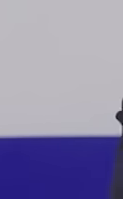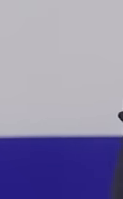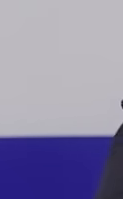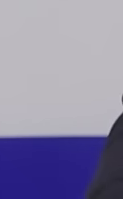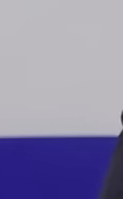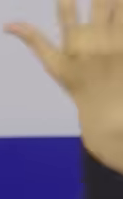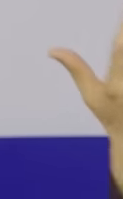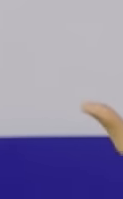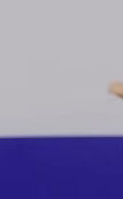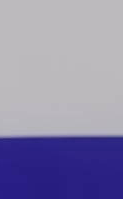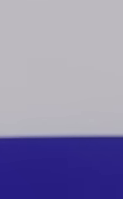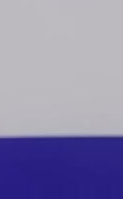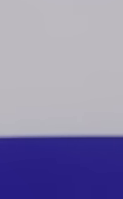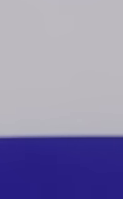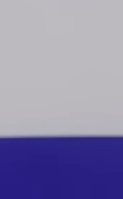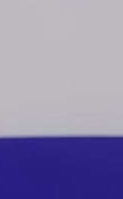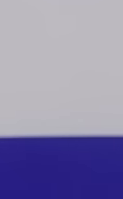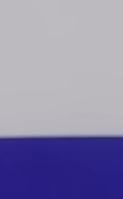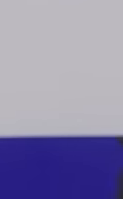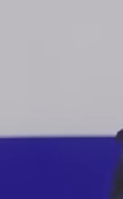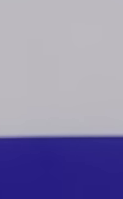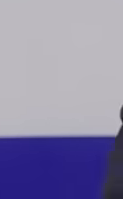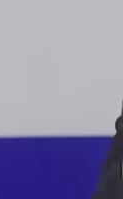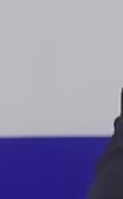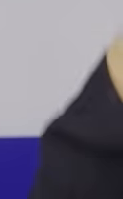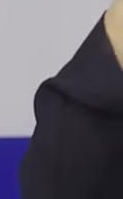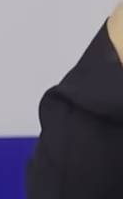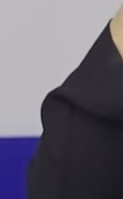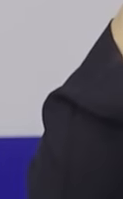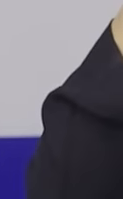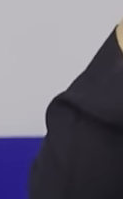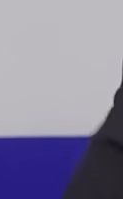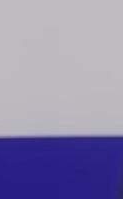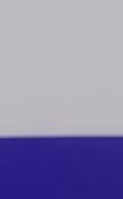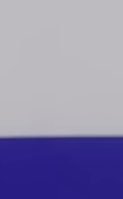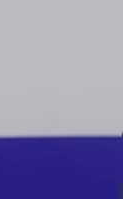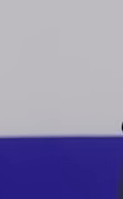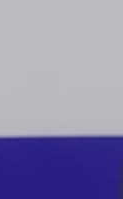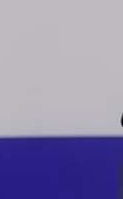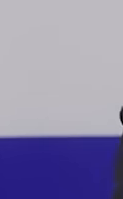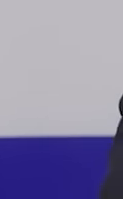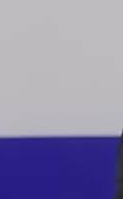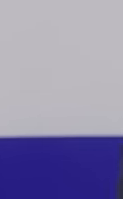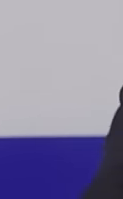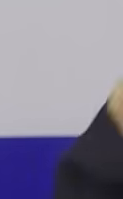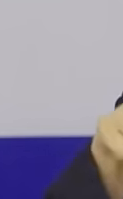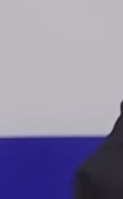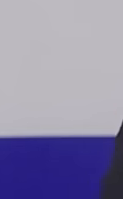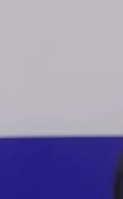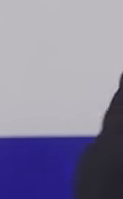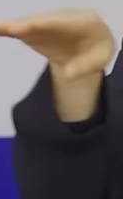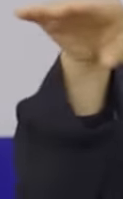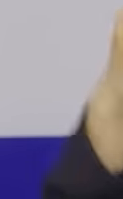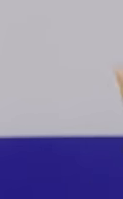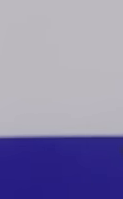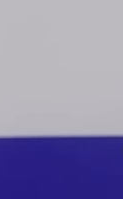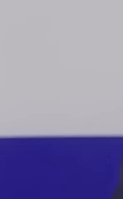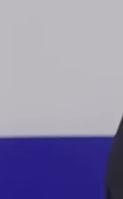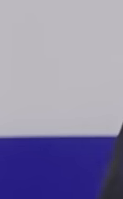합리화가 더해진다면 우리의 핵심 국가 과제인 균형 발전도 현실이 될 수